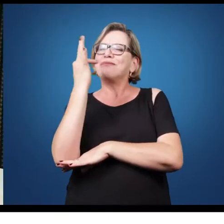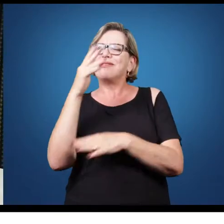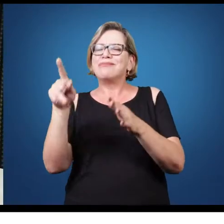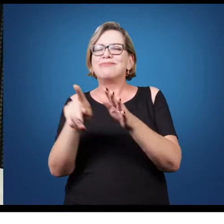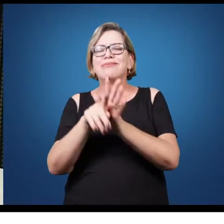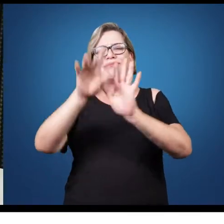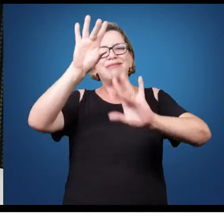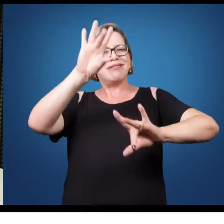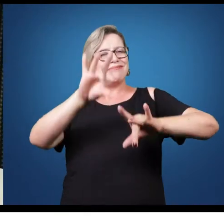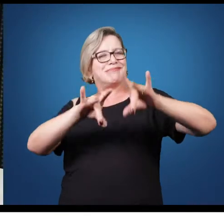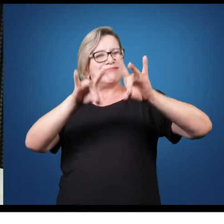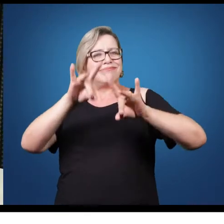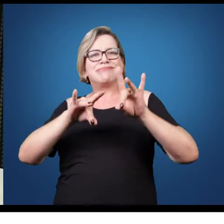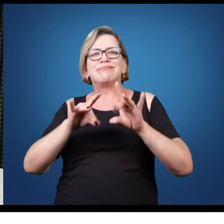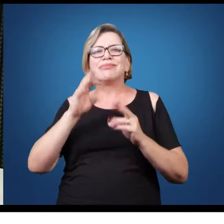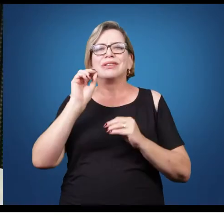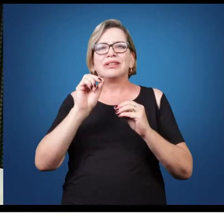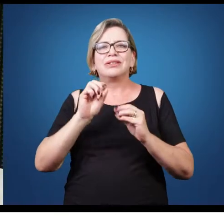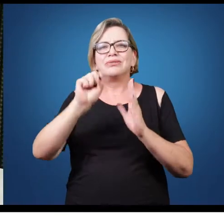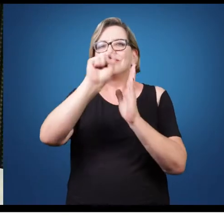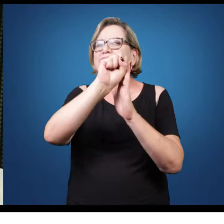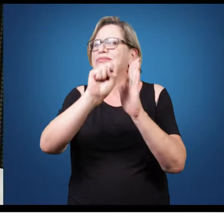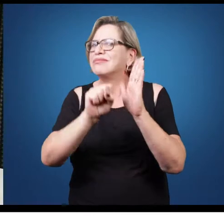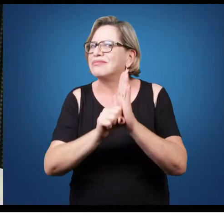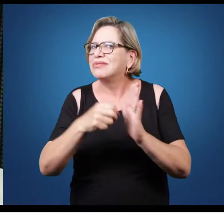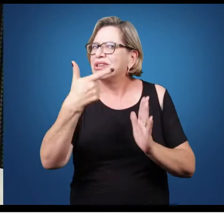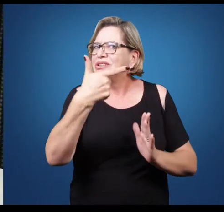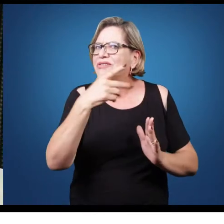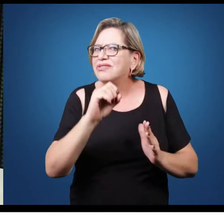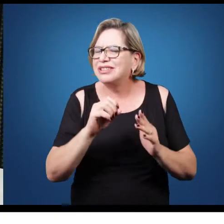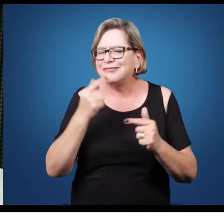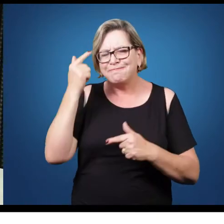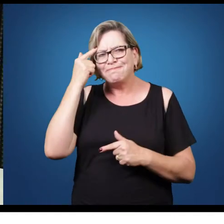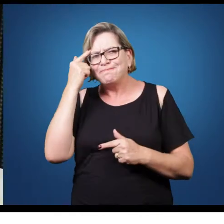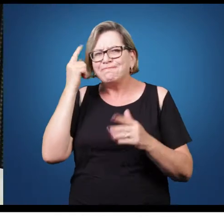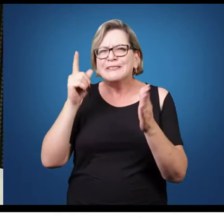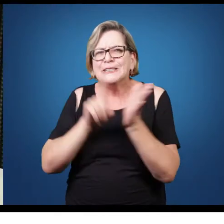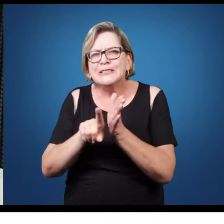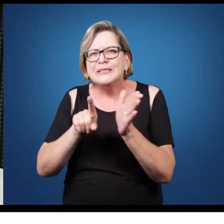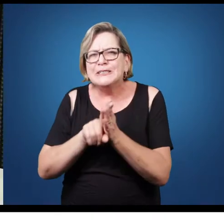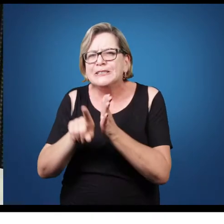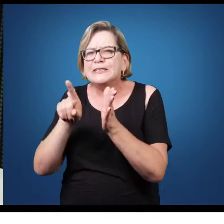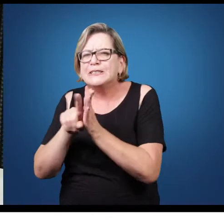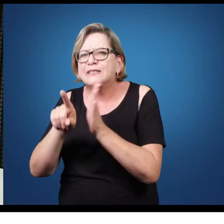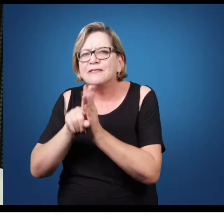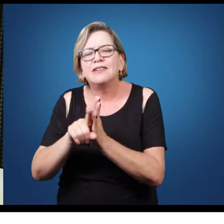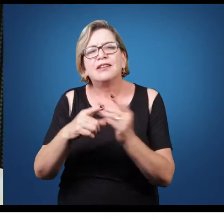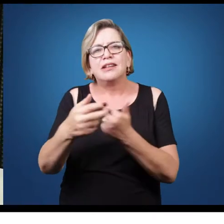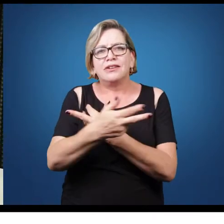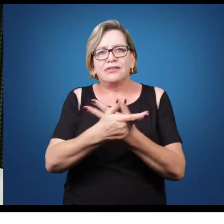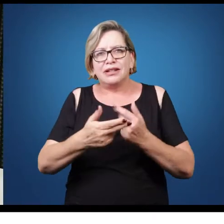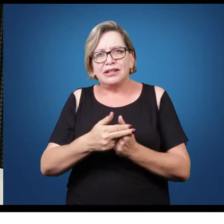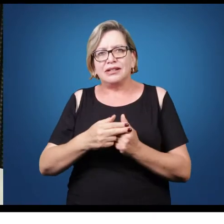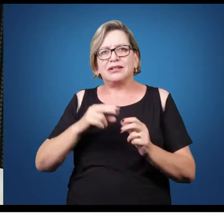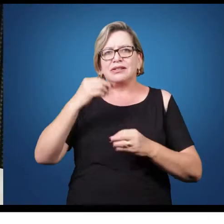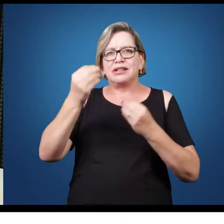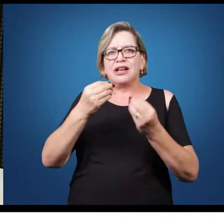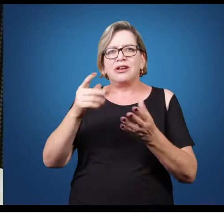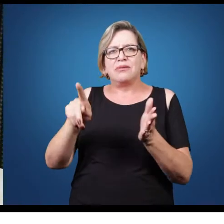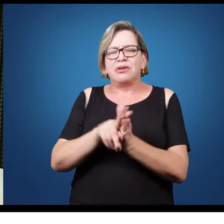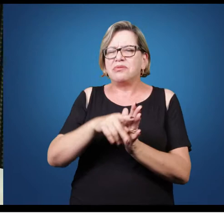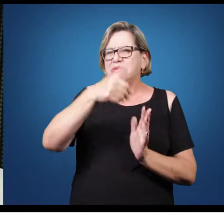do século 20 e colocou isso em questão já desde os da segunda e terceira década